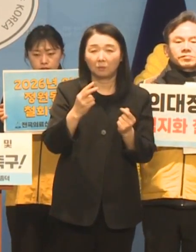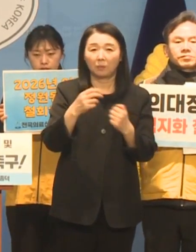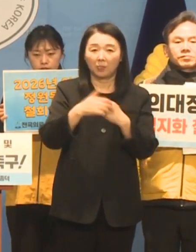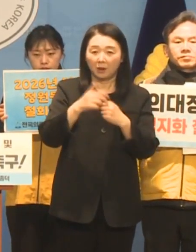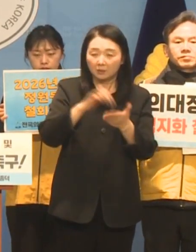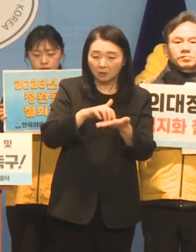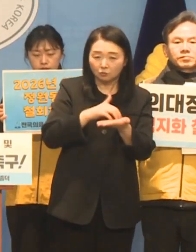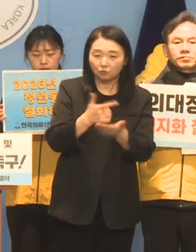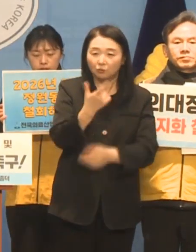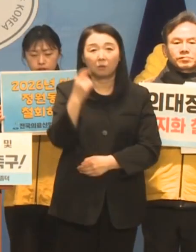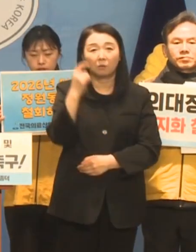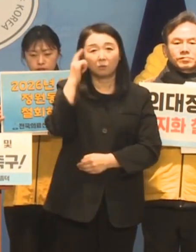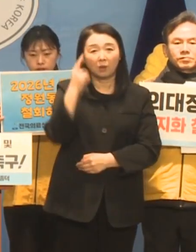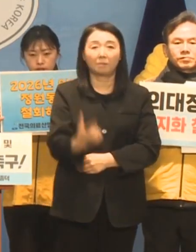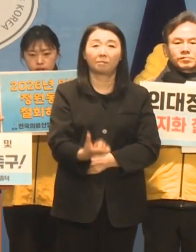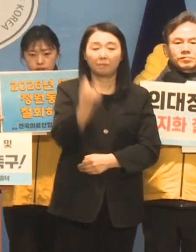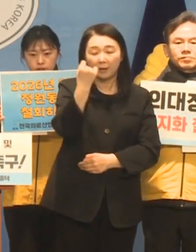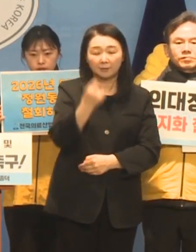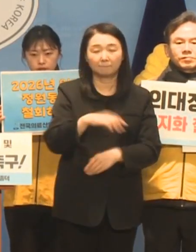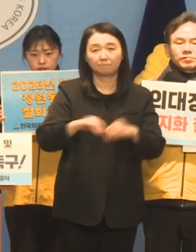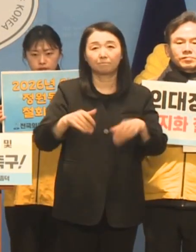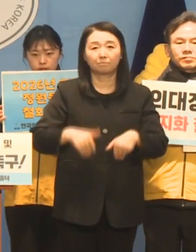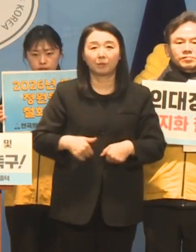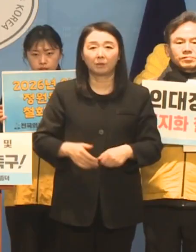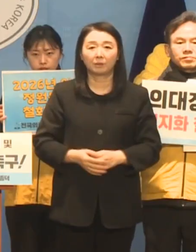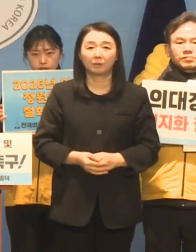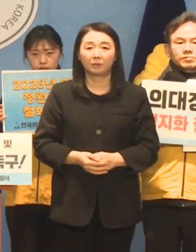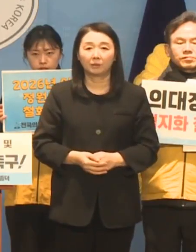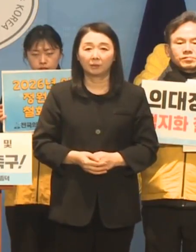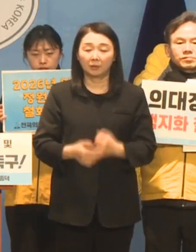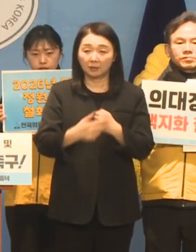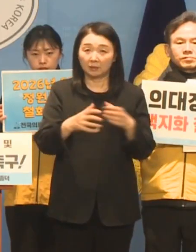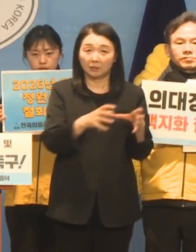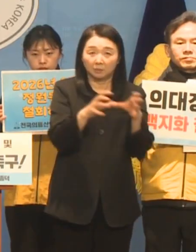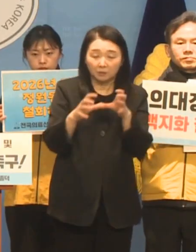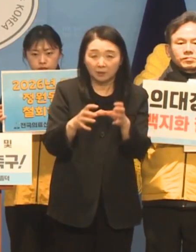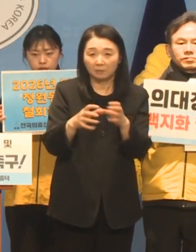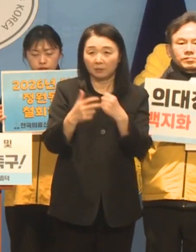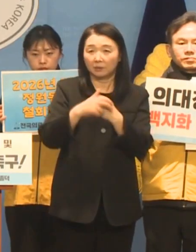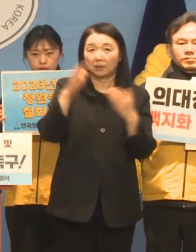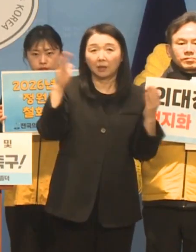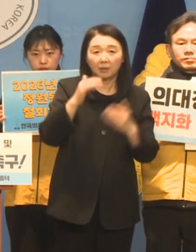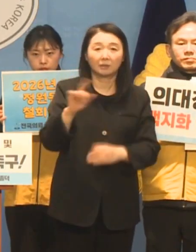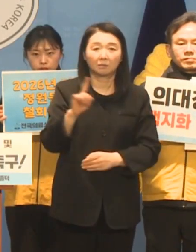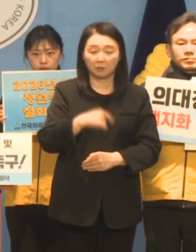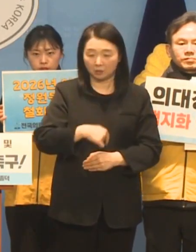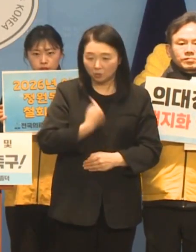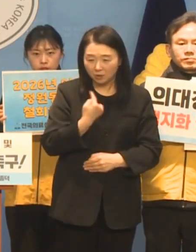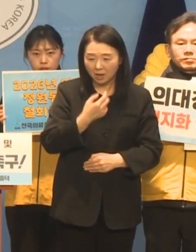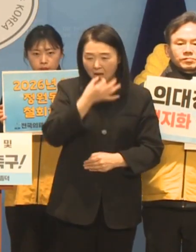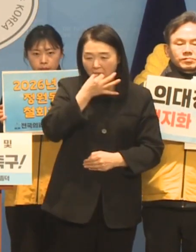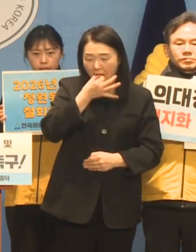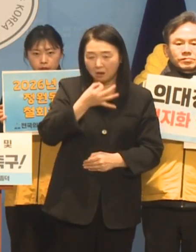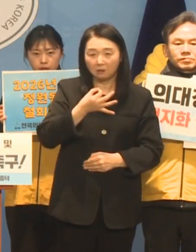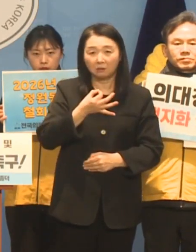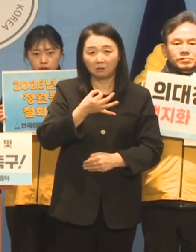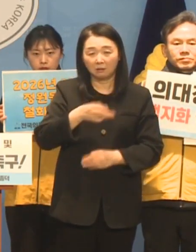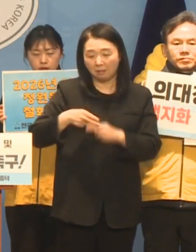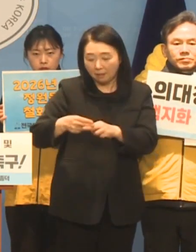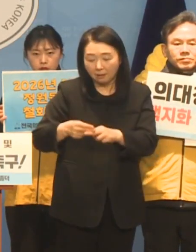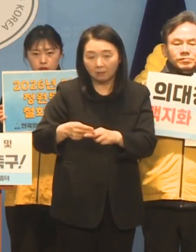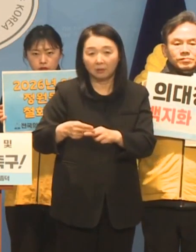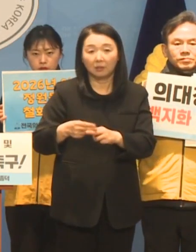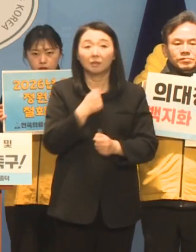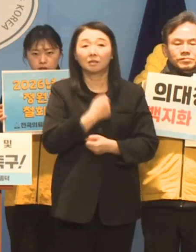과학적이고 합리적인 방안을 마련해야 합니다. 의사 집단과 의대생들은 자신의 기득권을 지키기 위한 명분